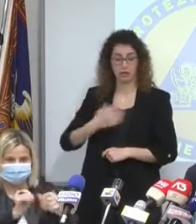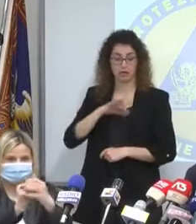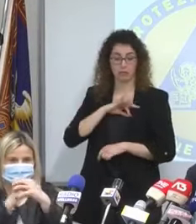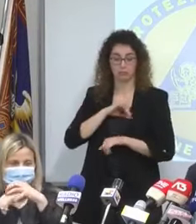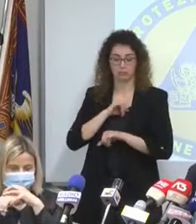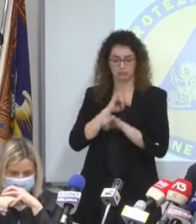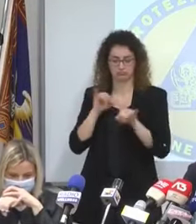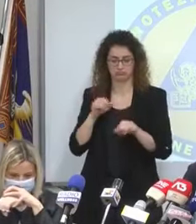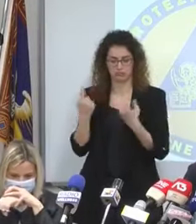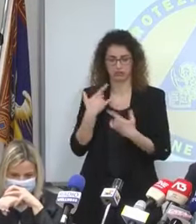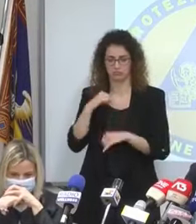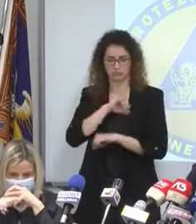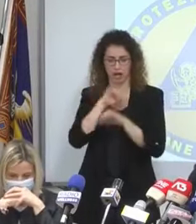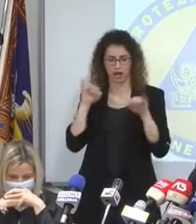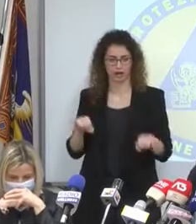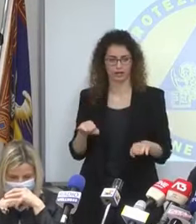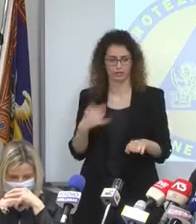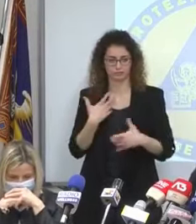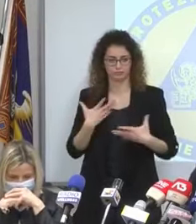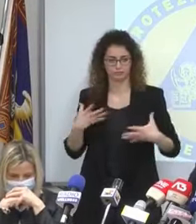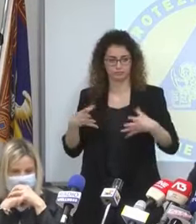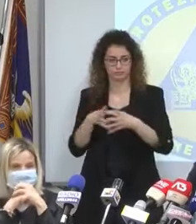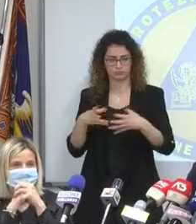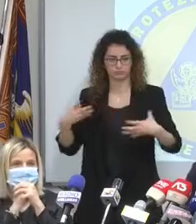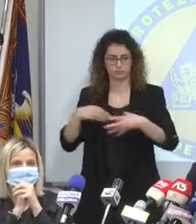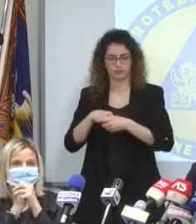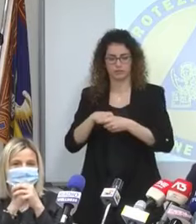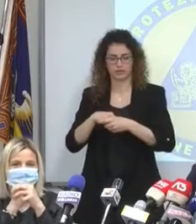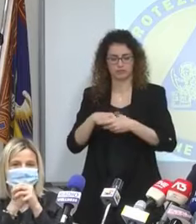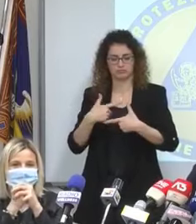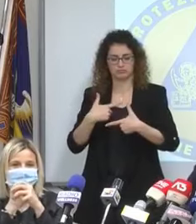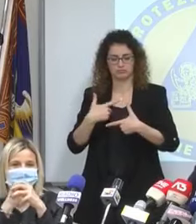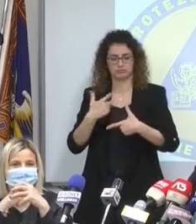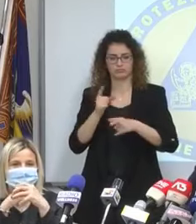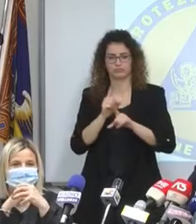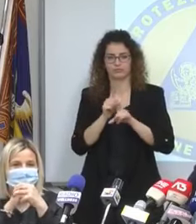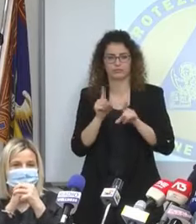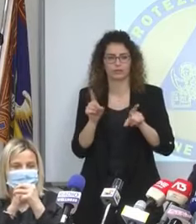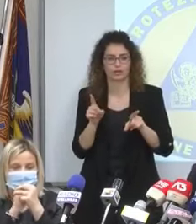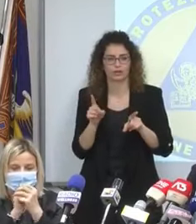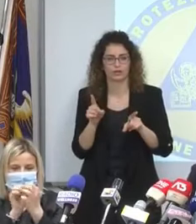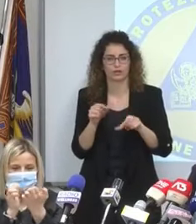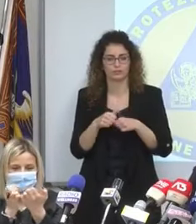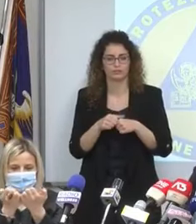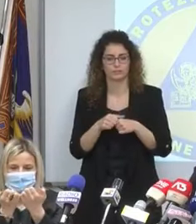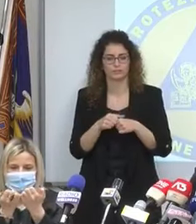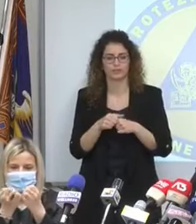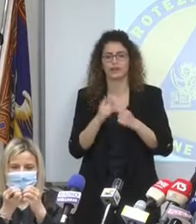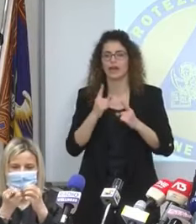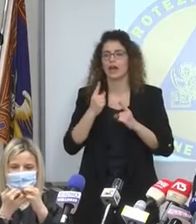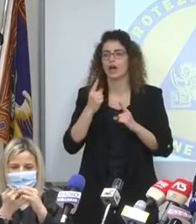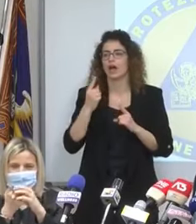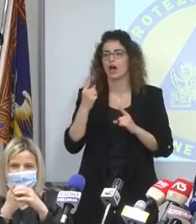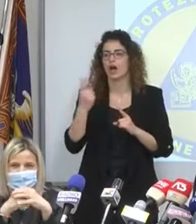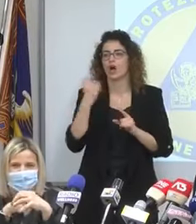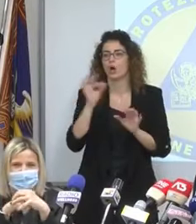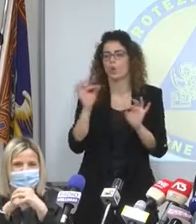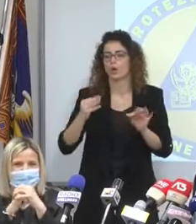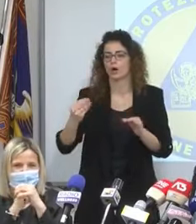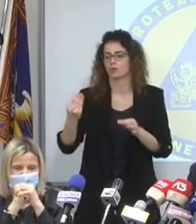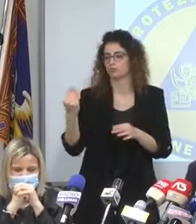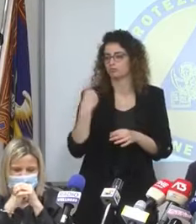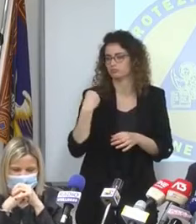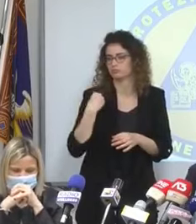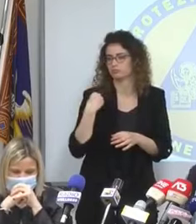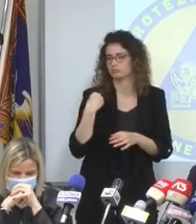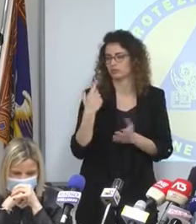cui non rientro neanche nella categoria lesa maestà, perché cioè, se qualcuno me l'avesse chiesto anche una settimana fa, un